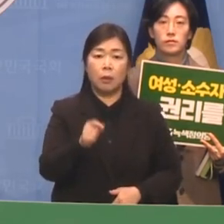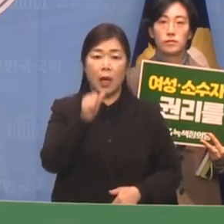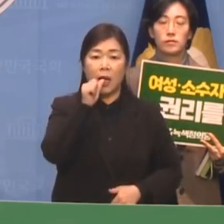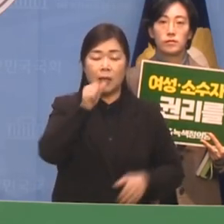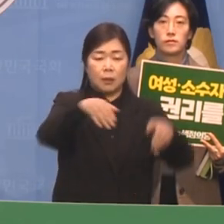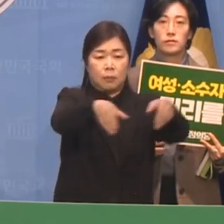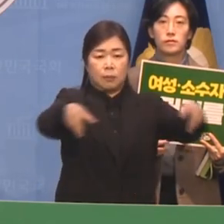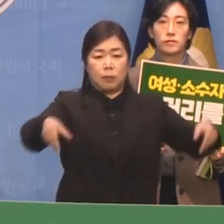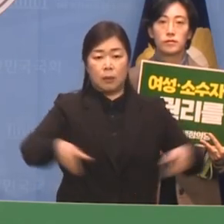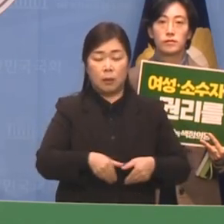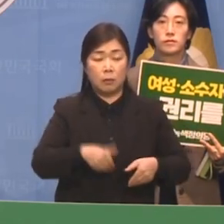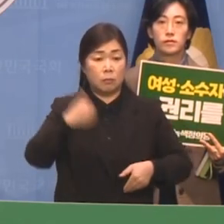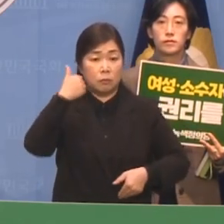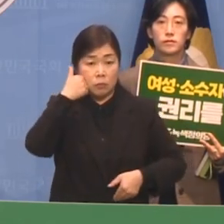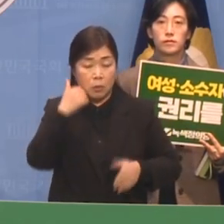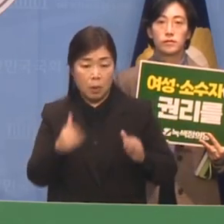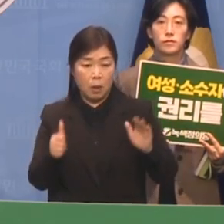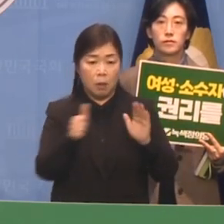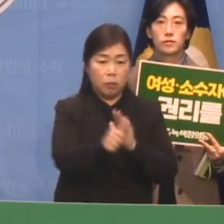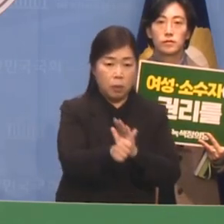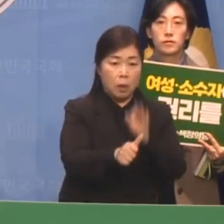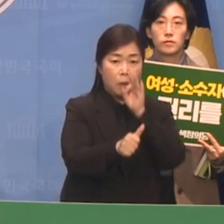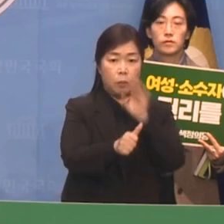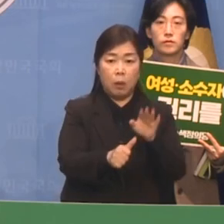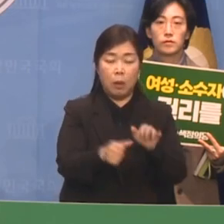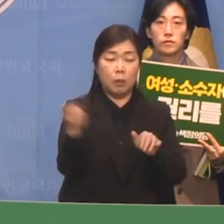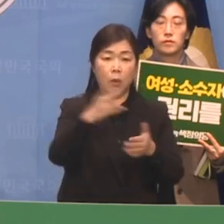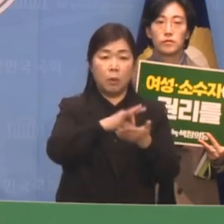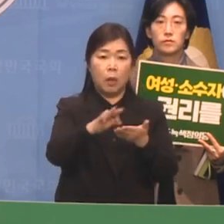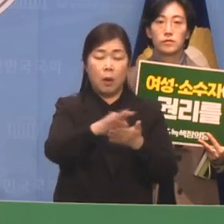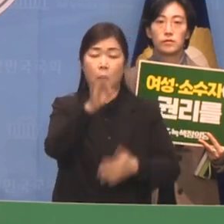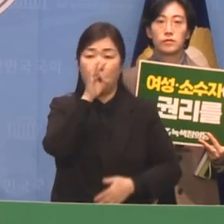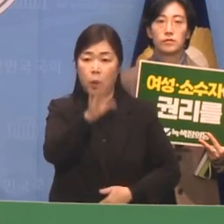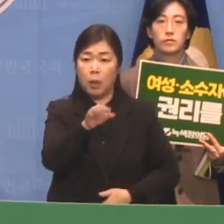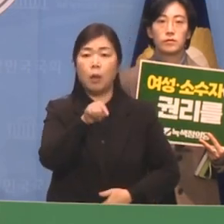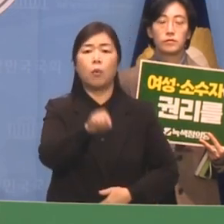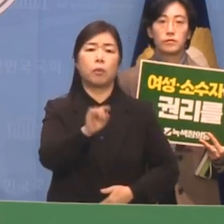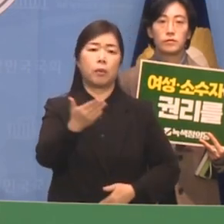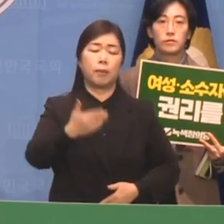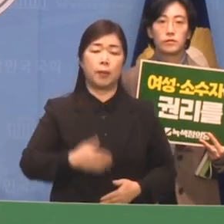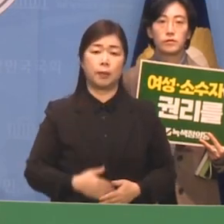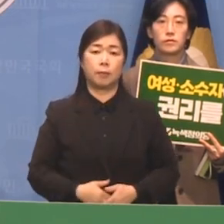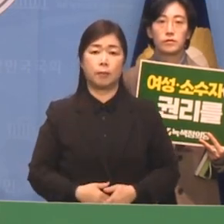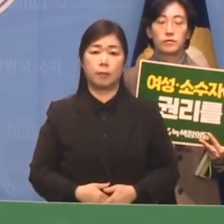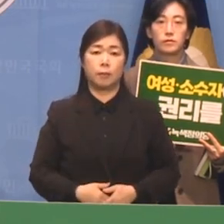채 그 누구든 들어갈 수도 이용할 수도 없는 공간이 되었습니다.